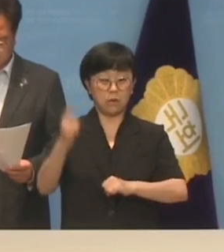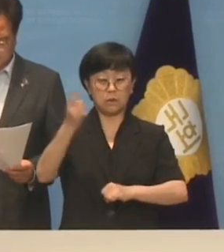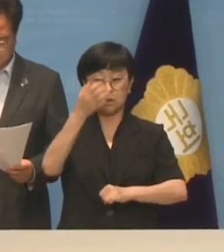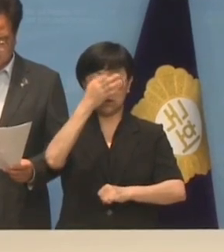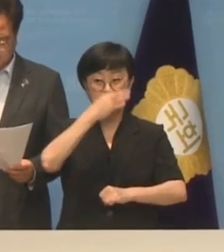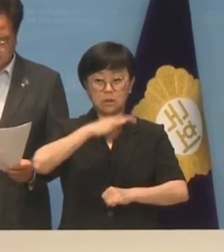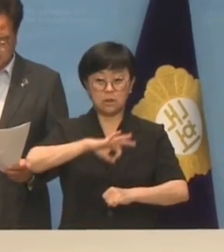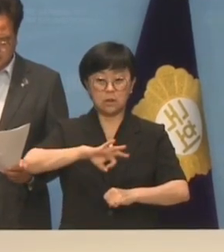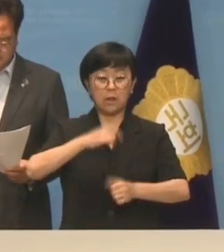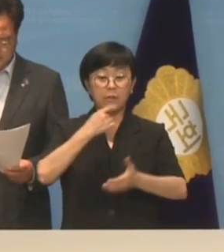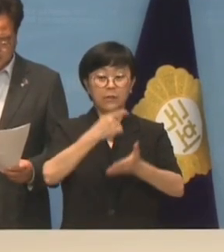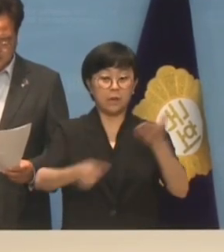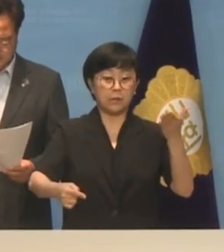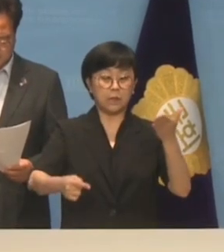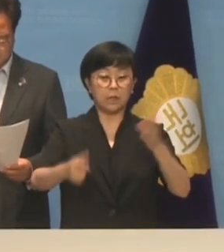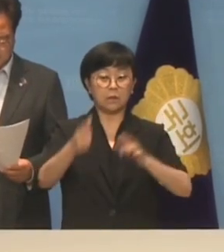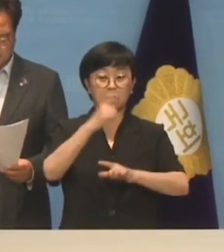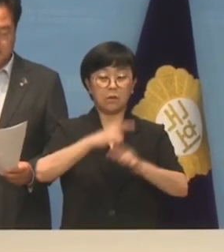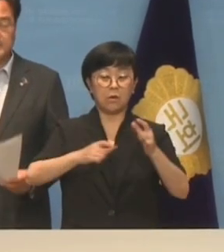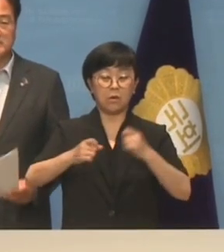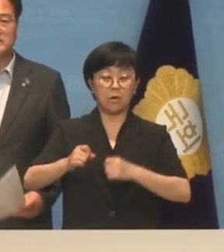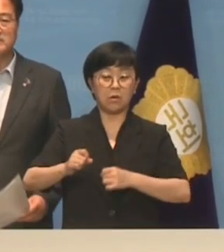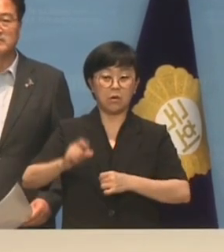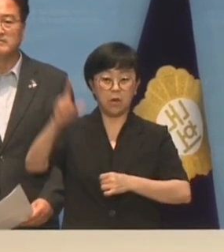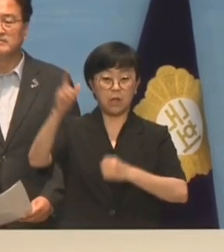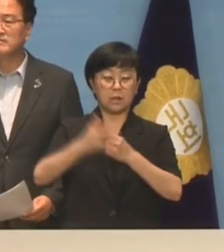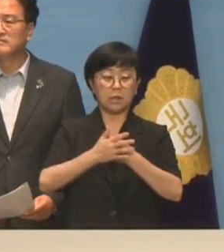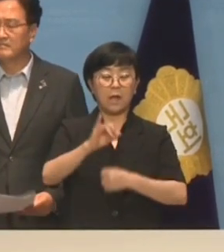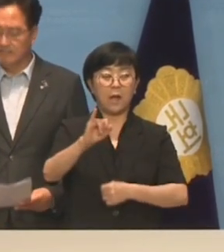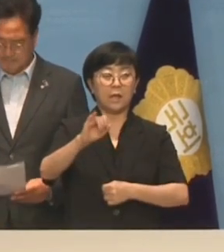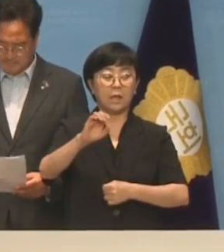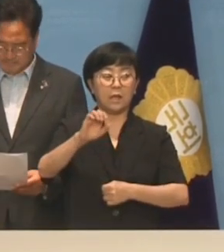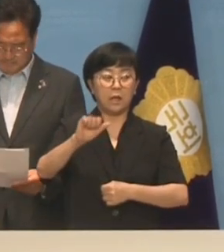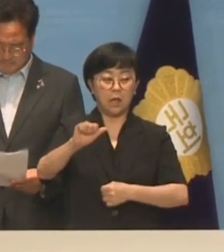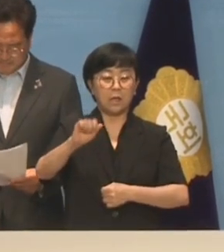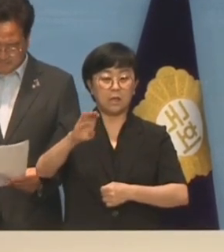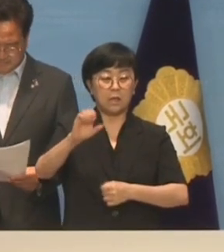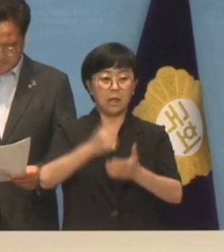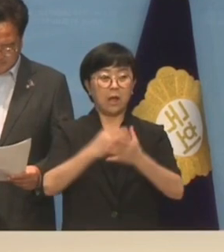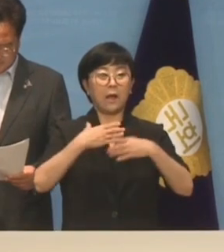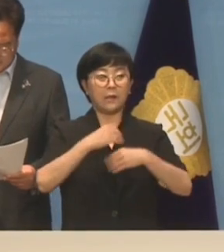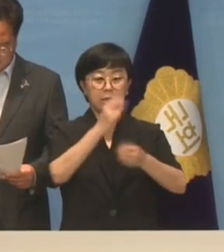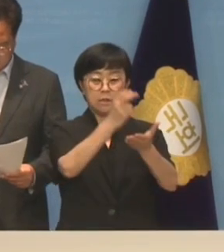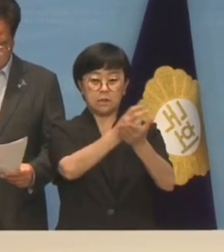이익이 피해보다 커야 한다는 IAEA 안전지침